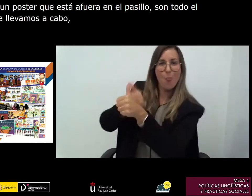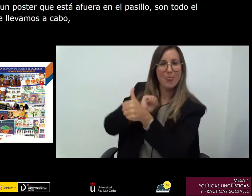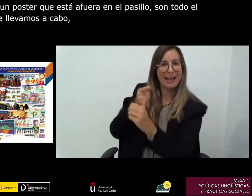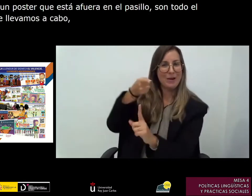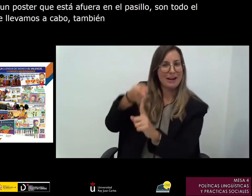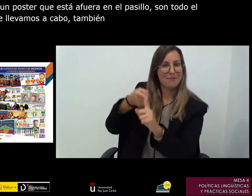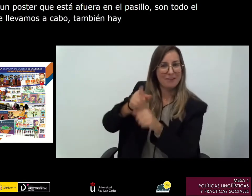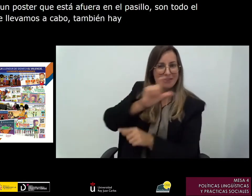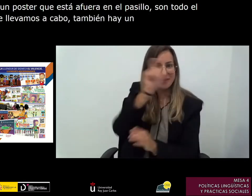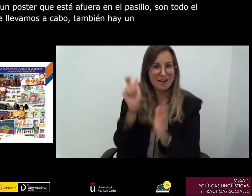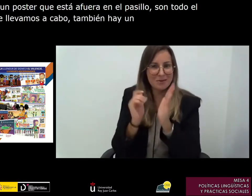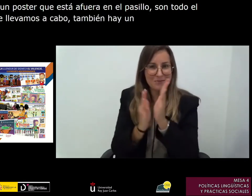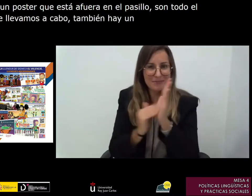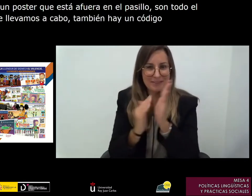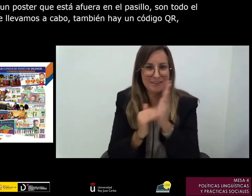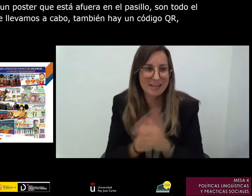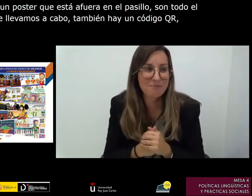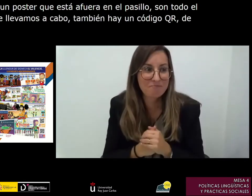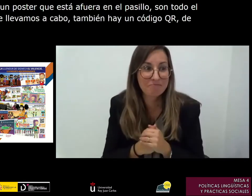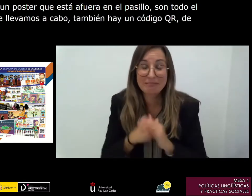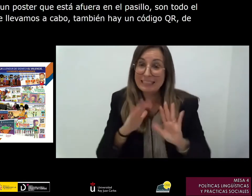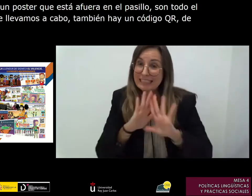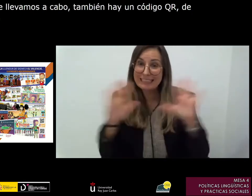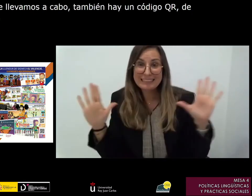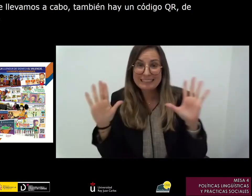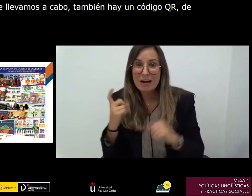estado trabajando durante todos estos años. Y